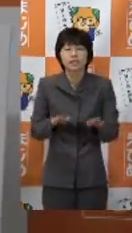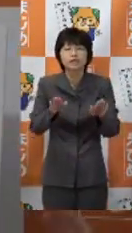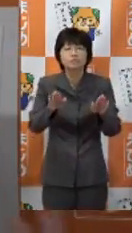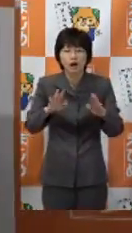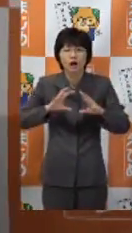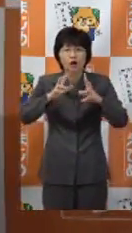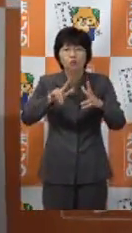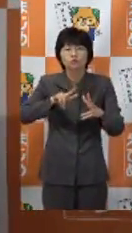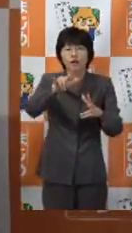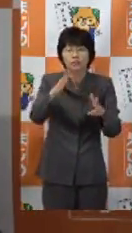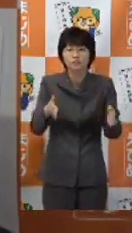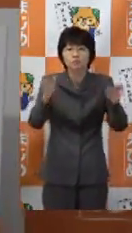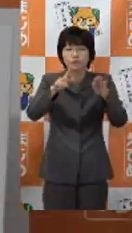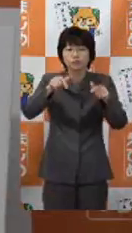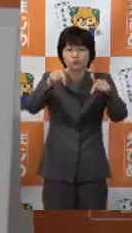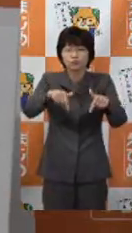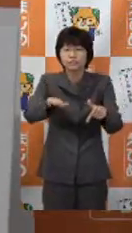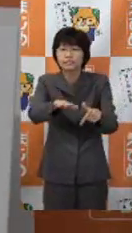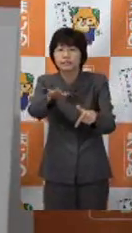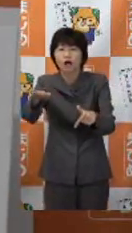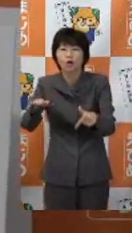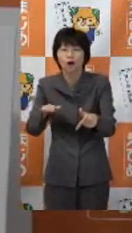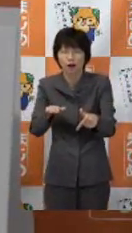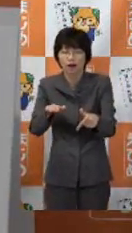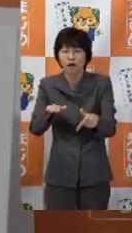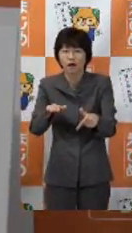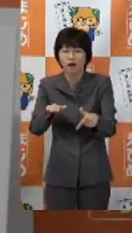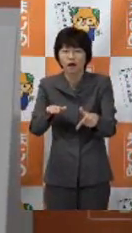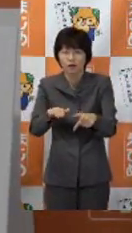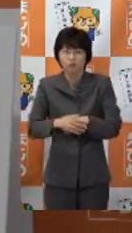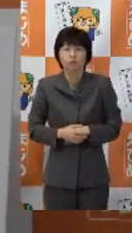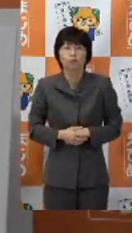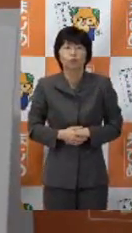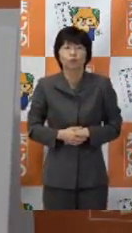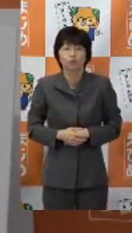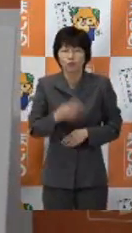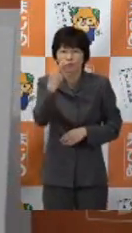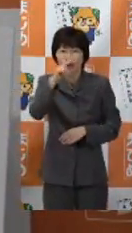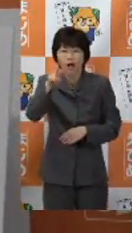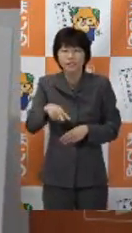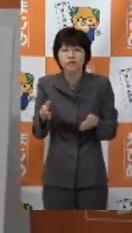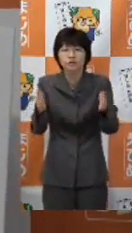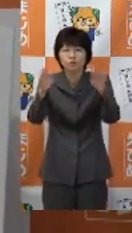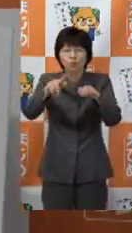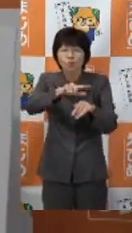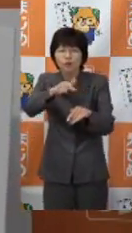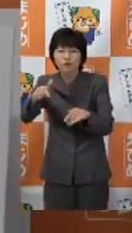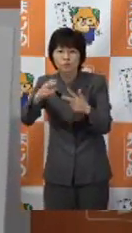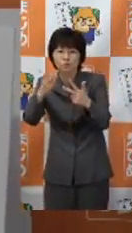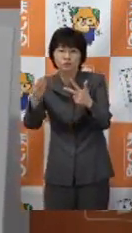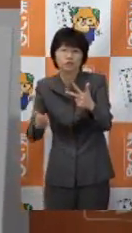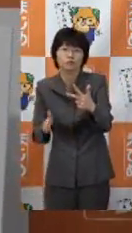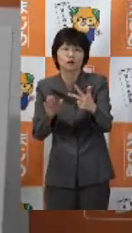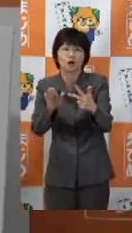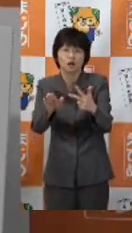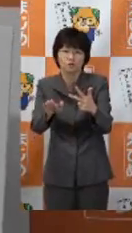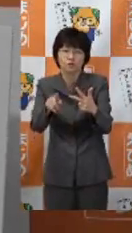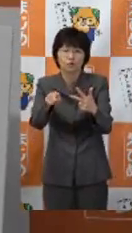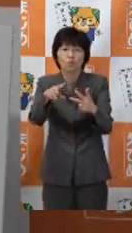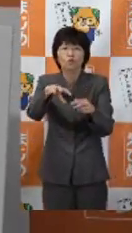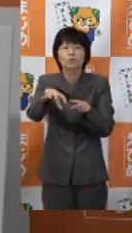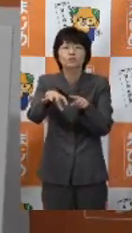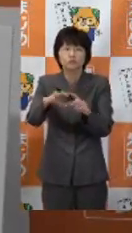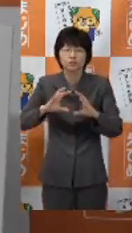東側でしょうけどに縛っ現在の国際線とか西側の庁舎